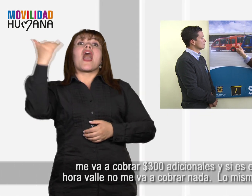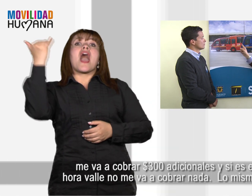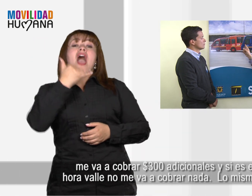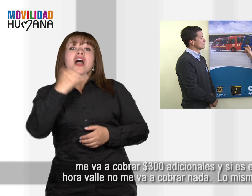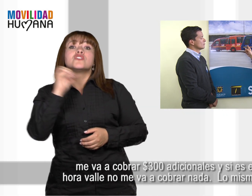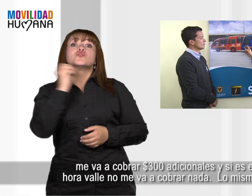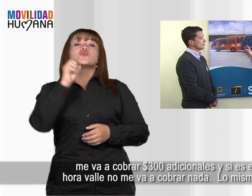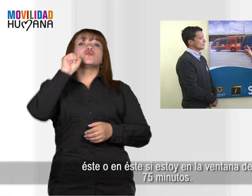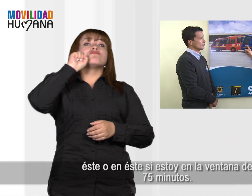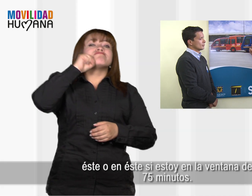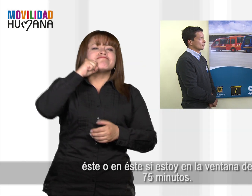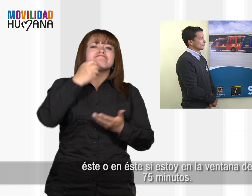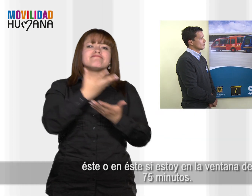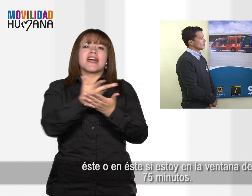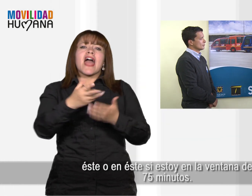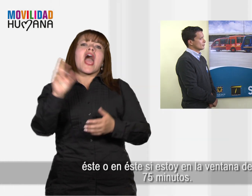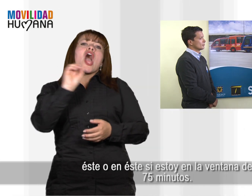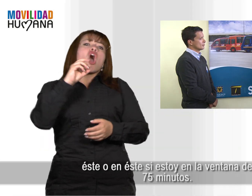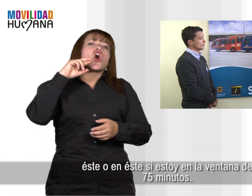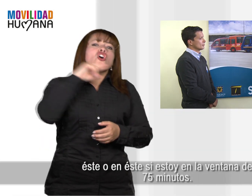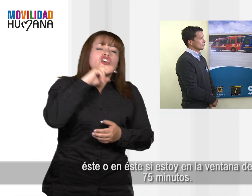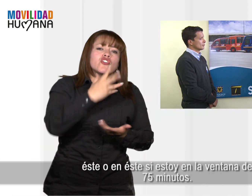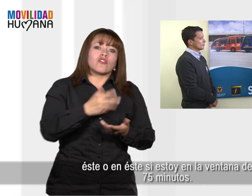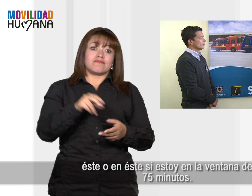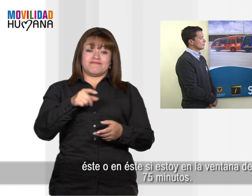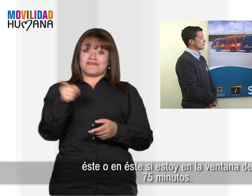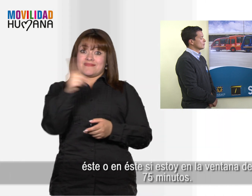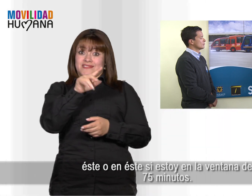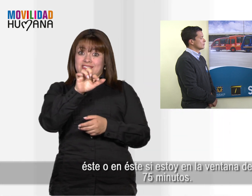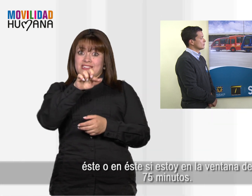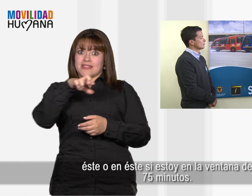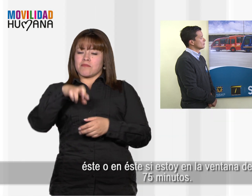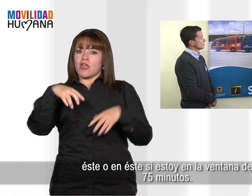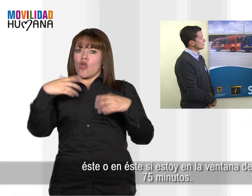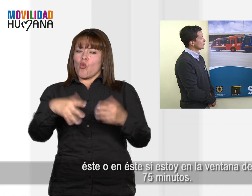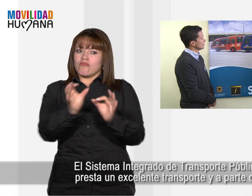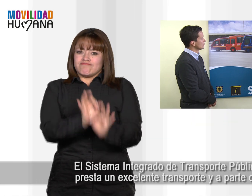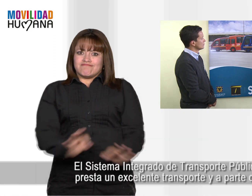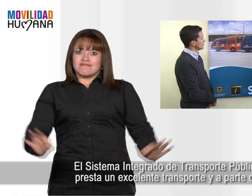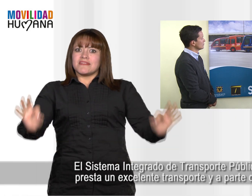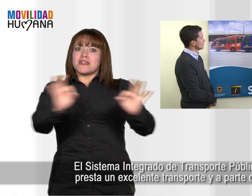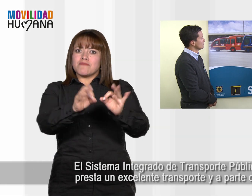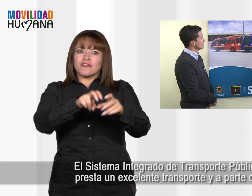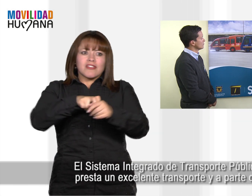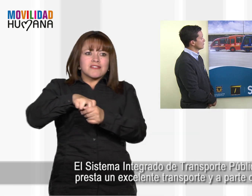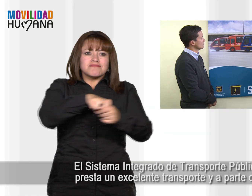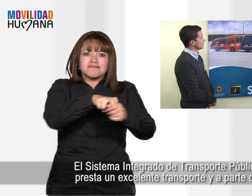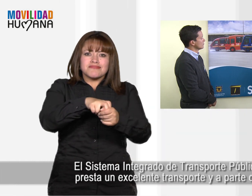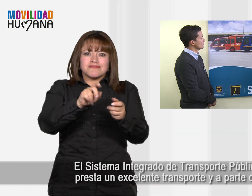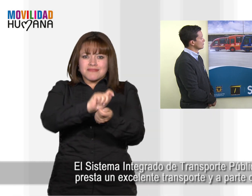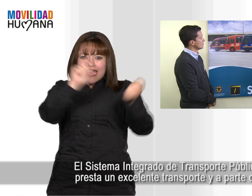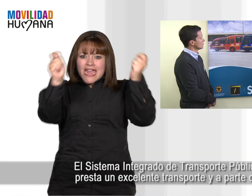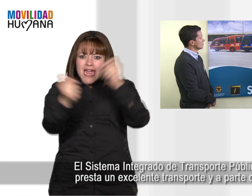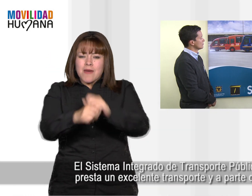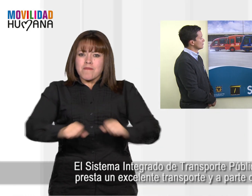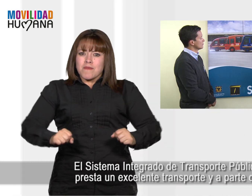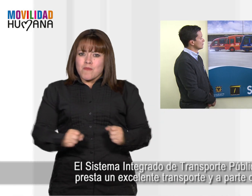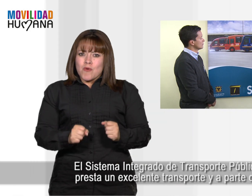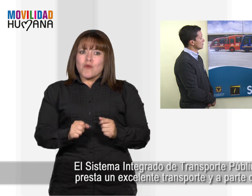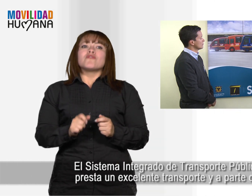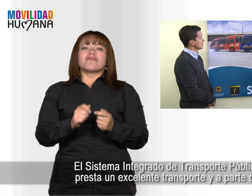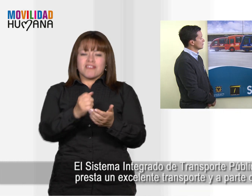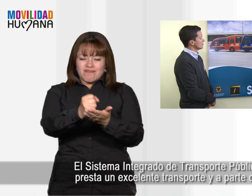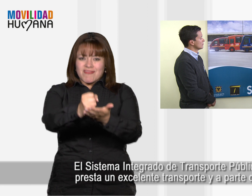nada. Lo mismo en este, o en este, si estoy en la ventana de 75 minutos. El Sistema Integrado de Transporte Público presta un